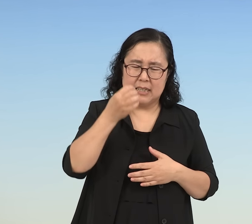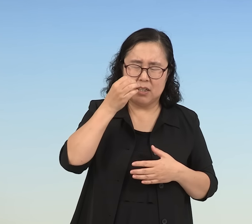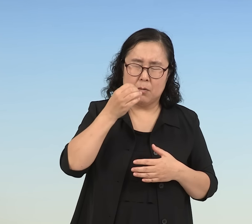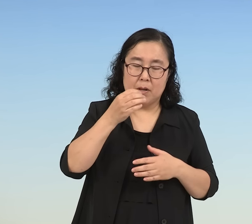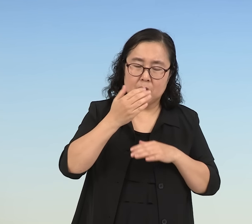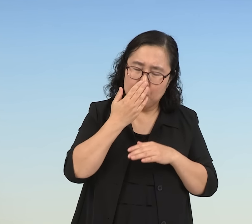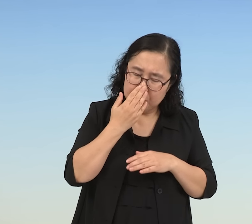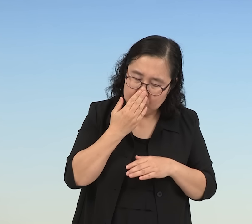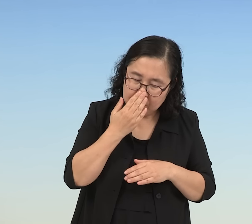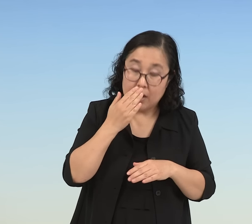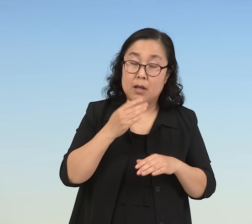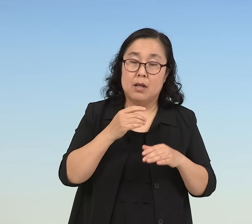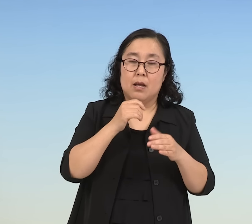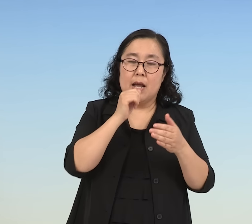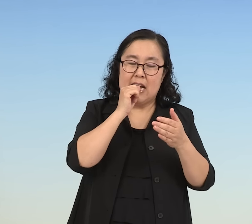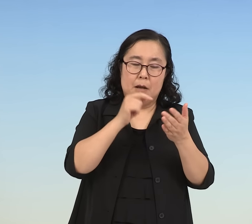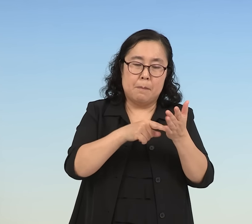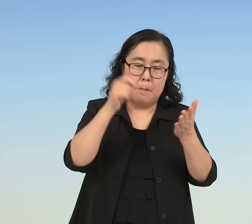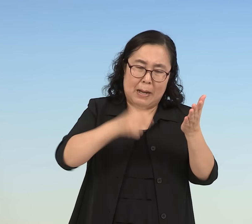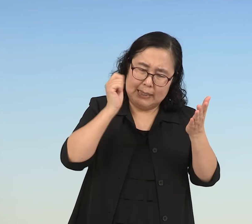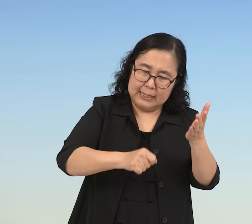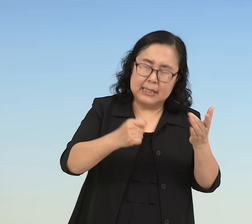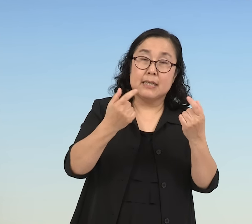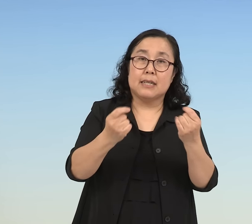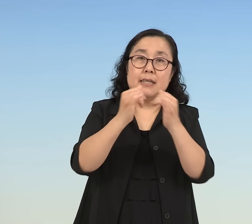되고 싶습니다.